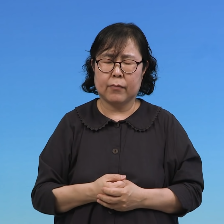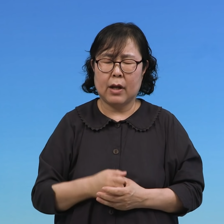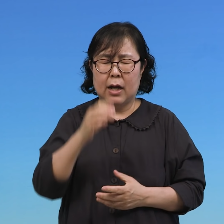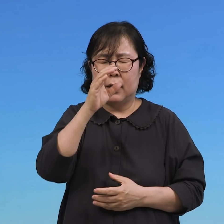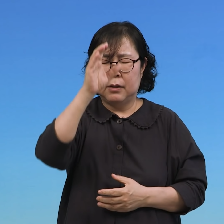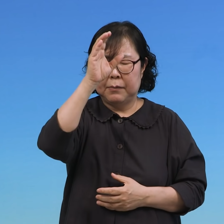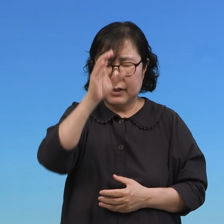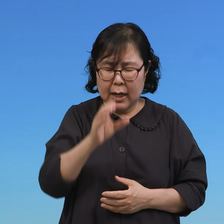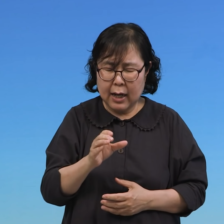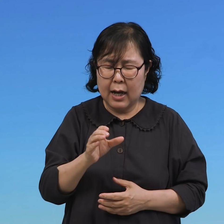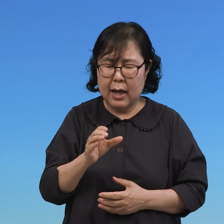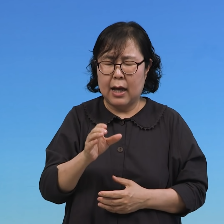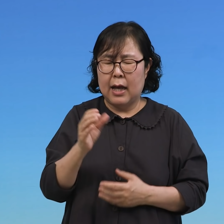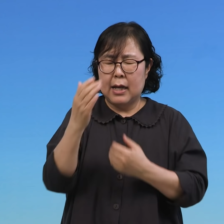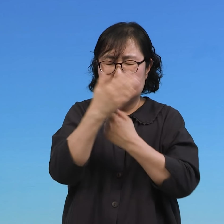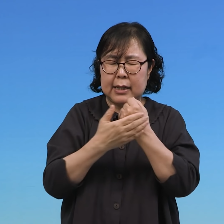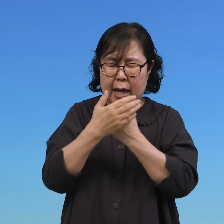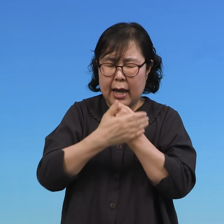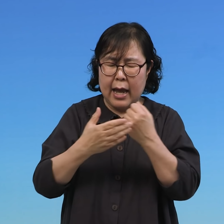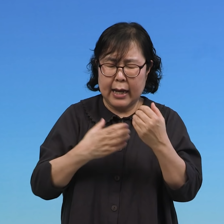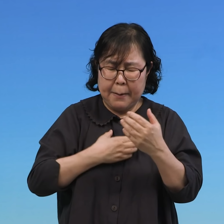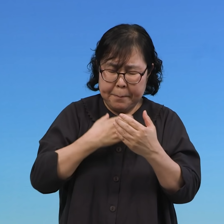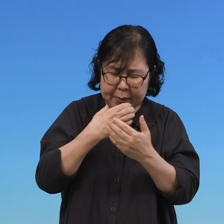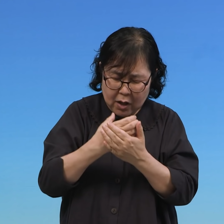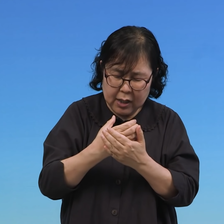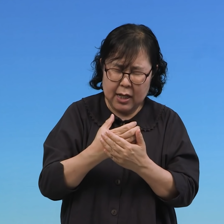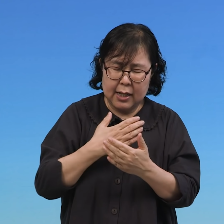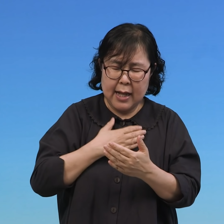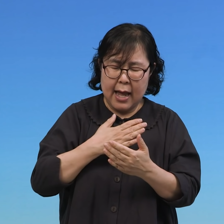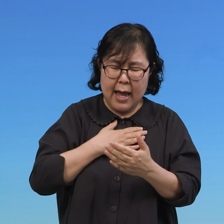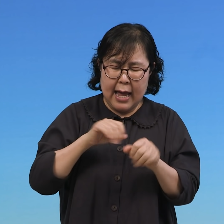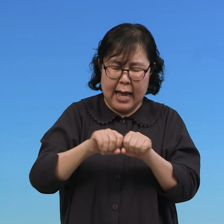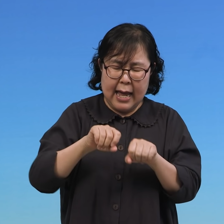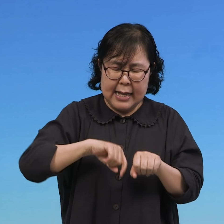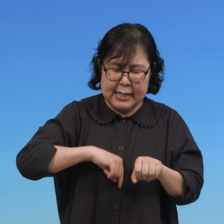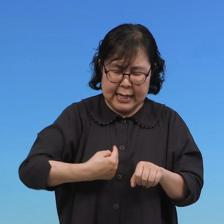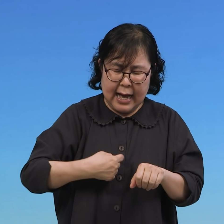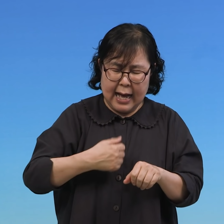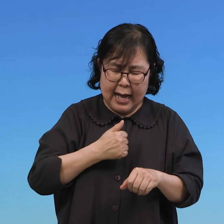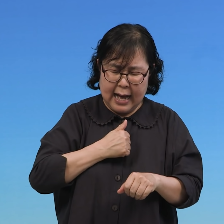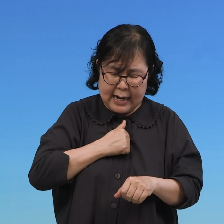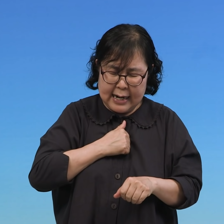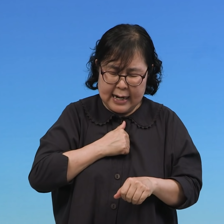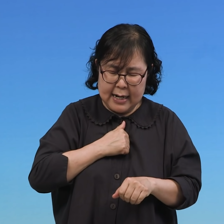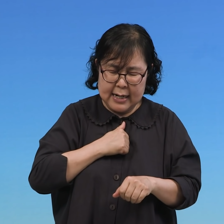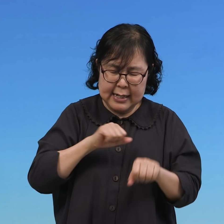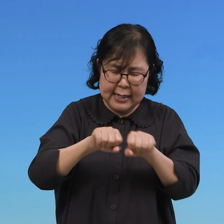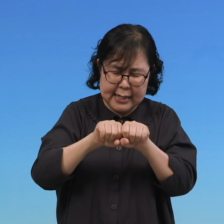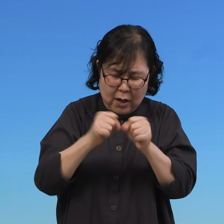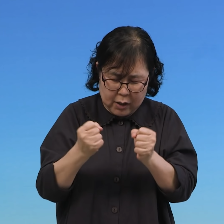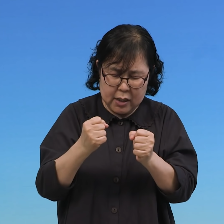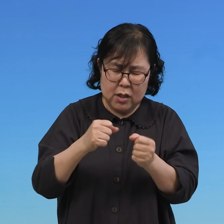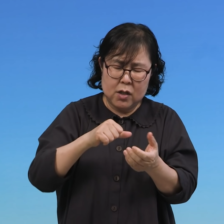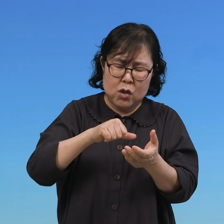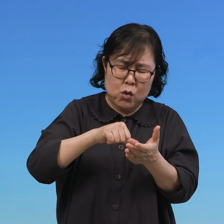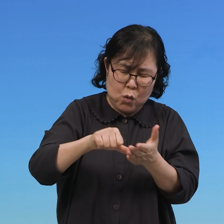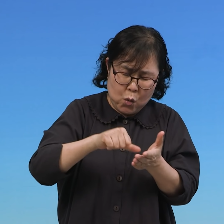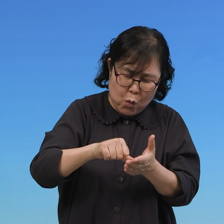기억하며 십자가 은혜의 감격이 내 자아를 무기력하게 만드는 도구가